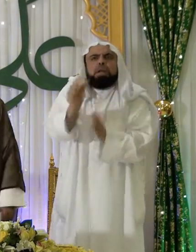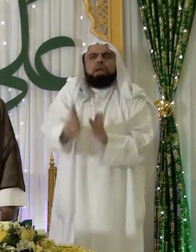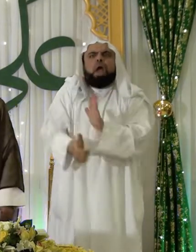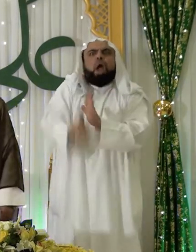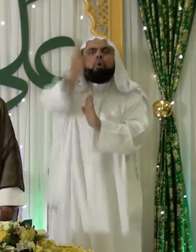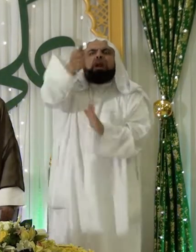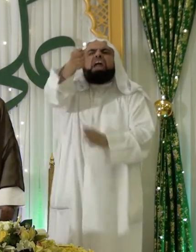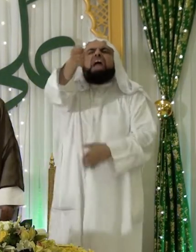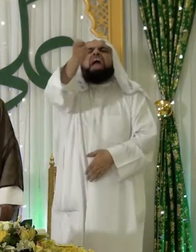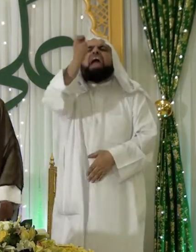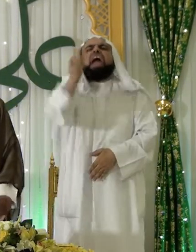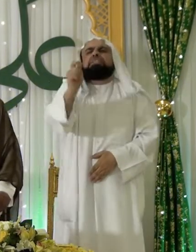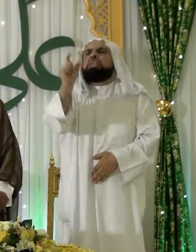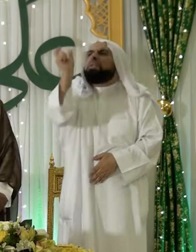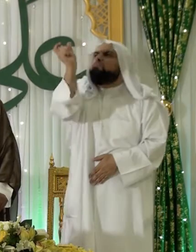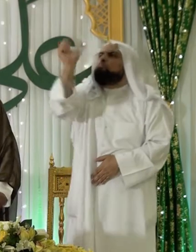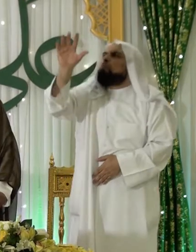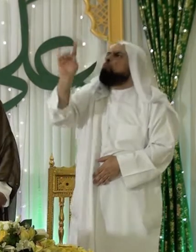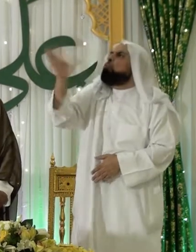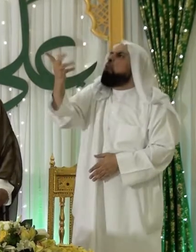الأصيل، يكون